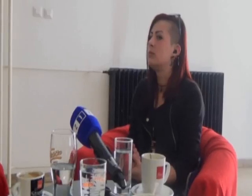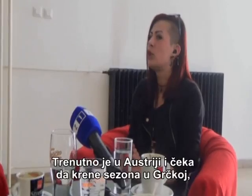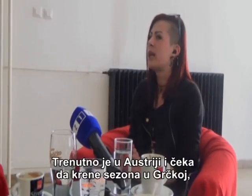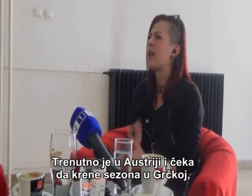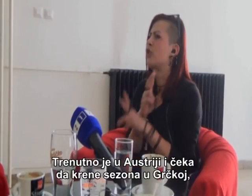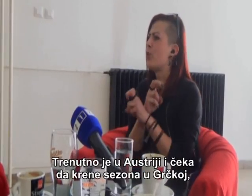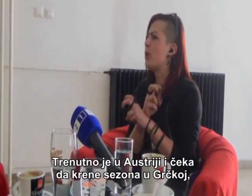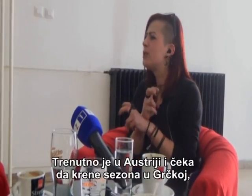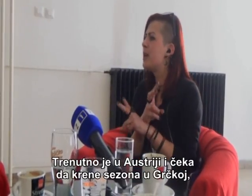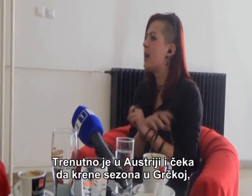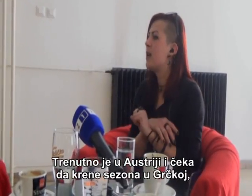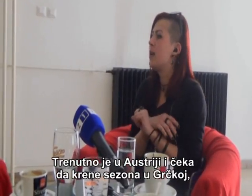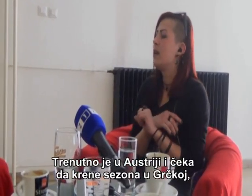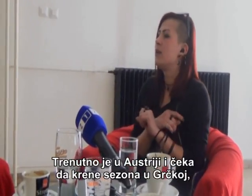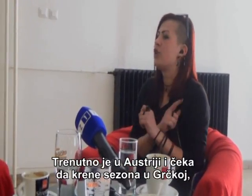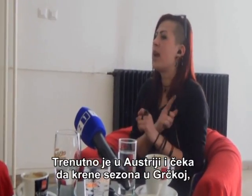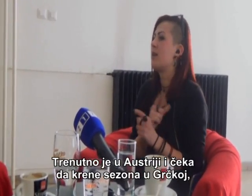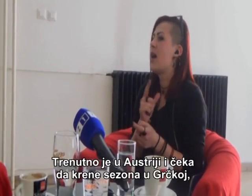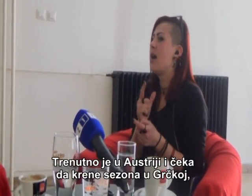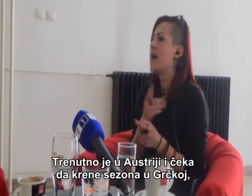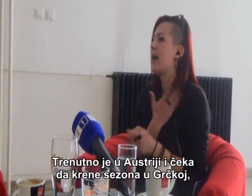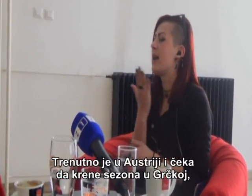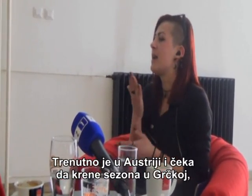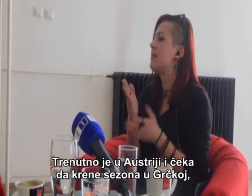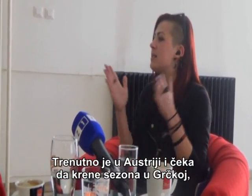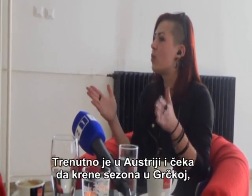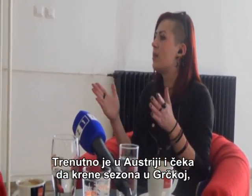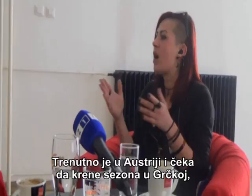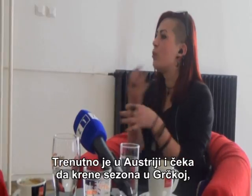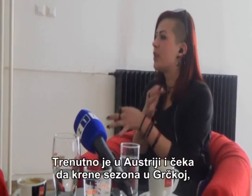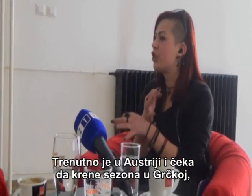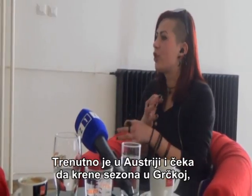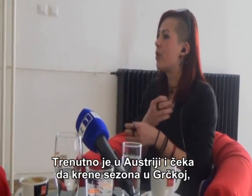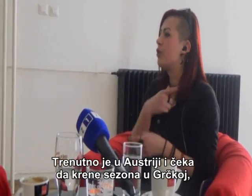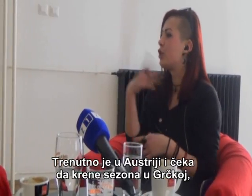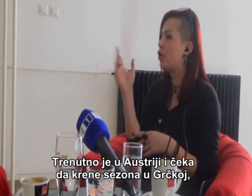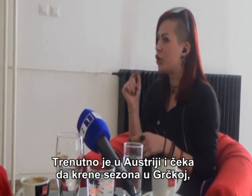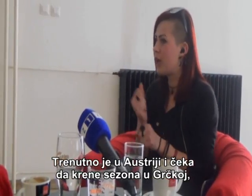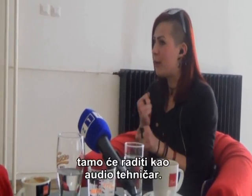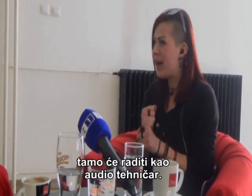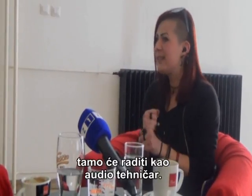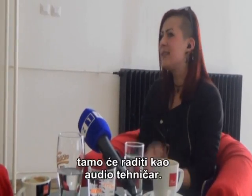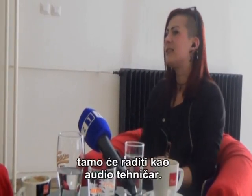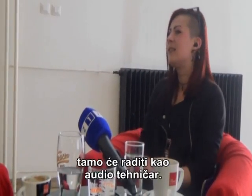On je trenutno u Austriji i čeka da krene sezona u Hrvatskoj. On će još se tamo raditi